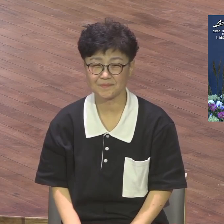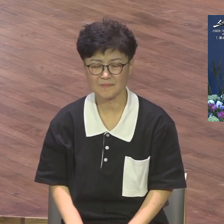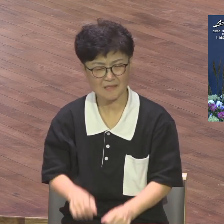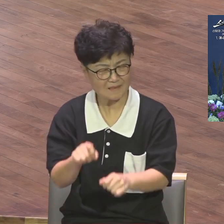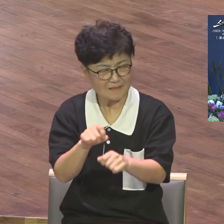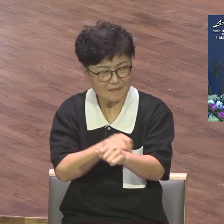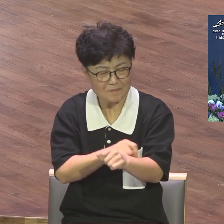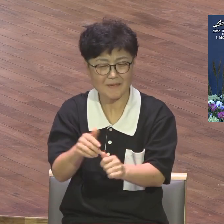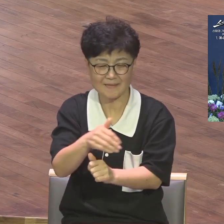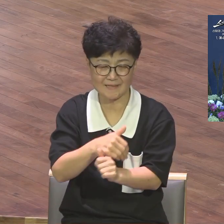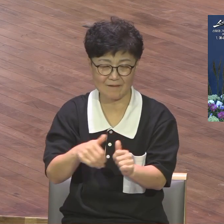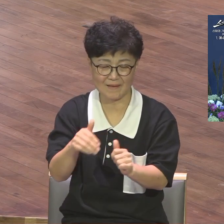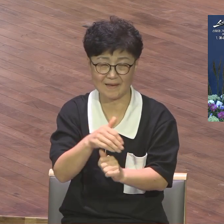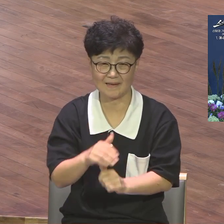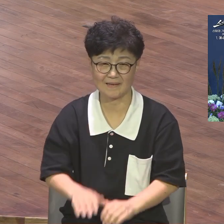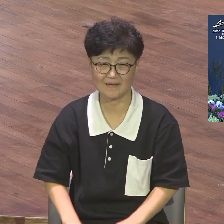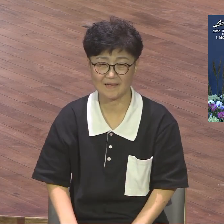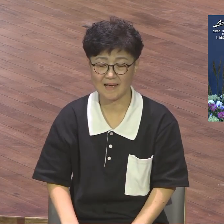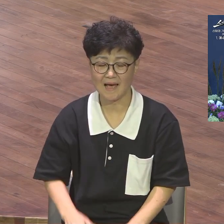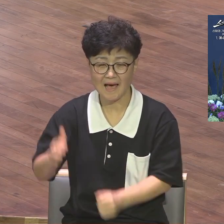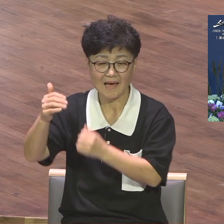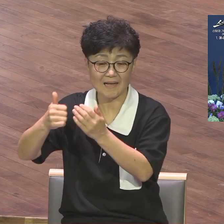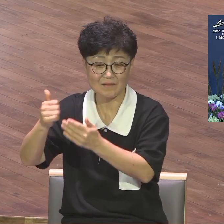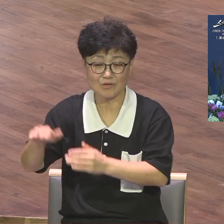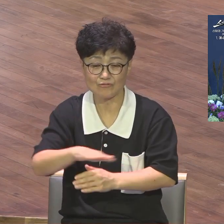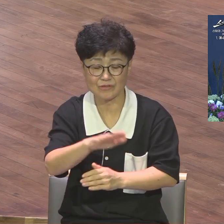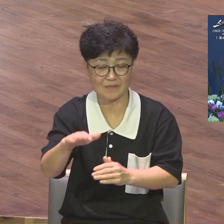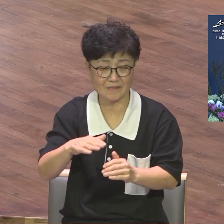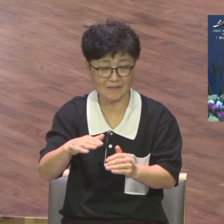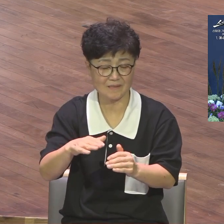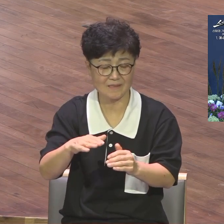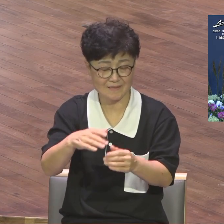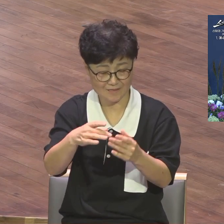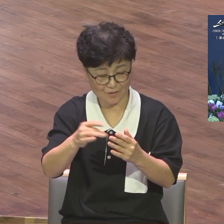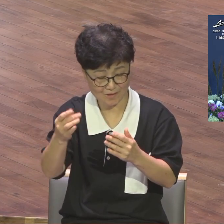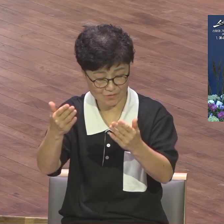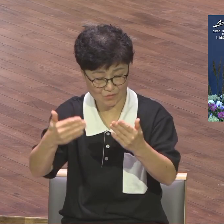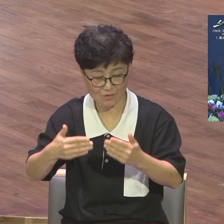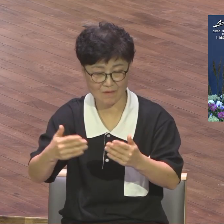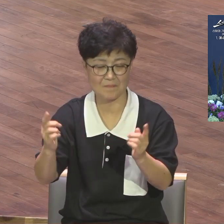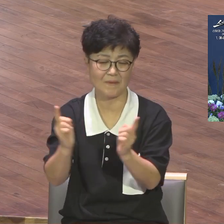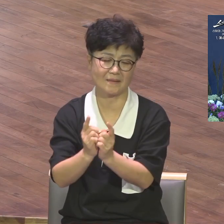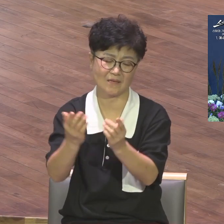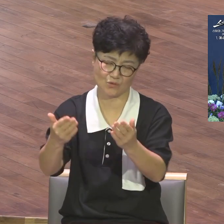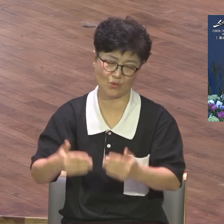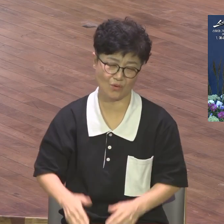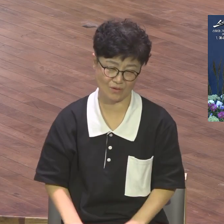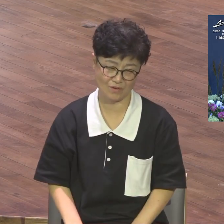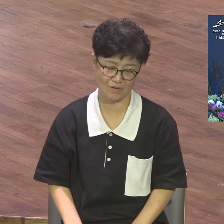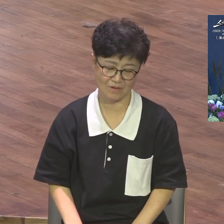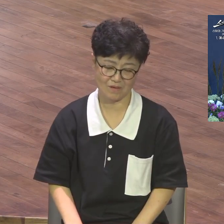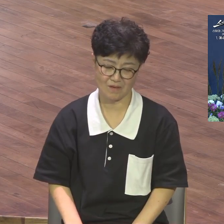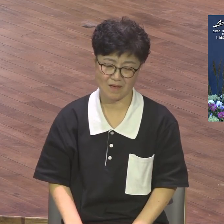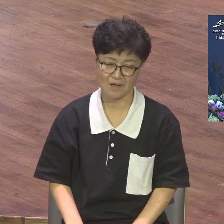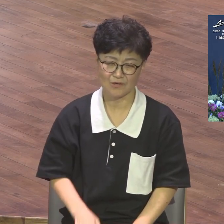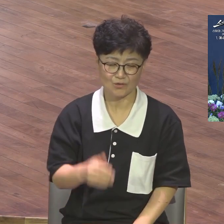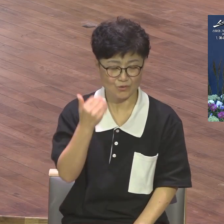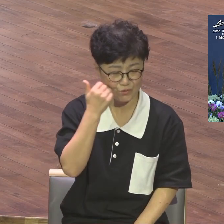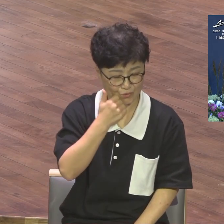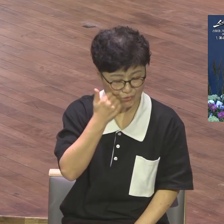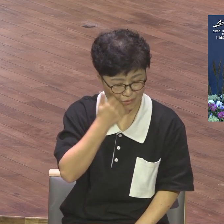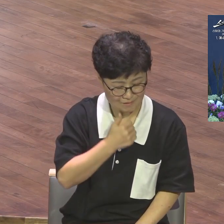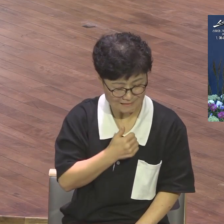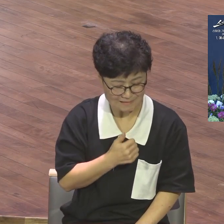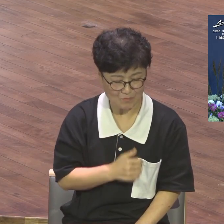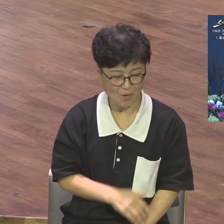특별했습니다. 이처럼 하나님께서 우리를 선택하시고 만나주시는 것이 다 다릅니다. 누구는 경제 문제, 건강 문제, 자녀 문제, 누구에도 말하지 못하는